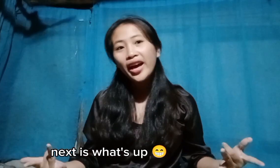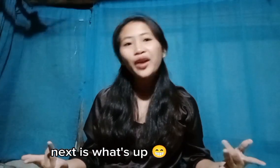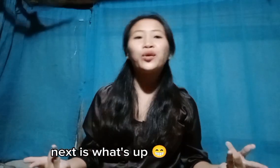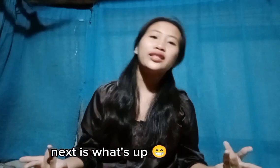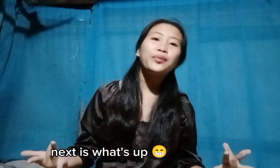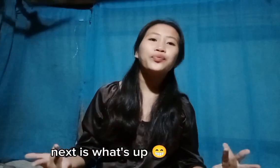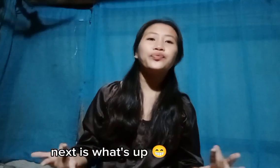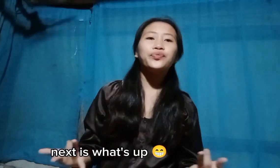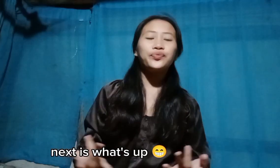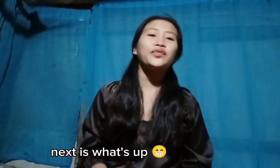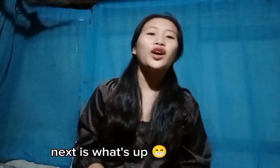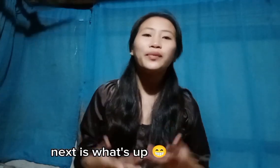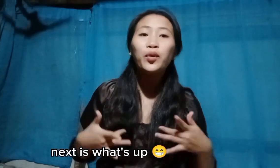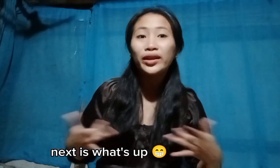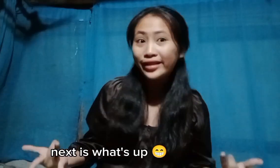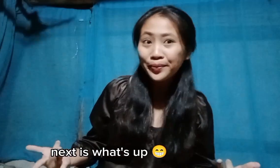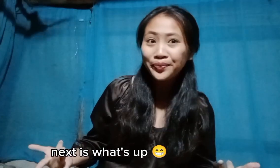Hey, what's up? Ano ba, what's up?